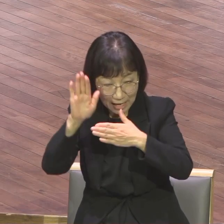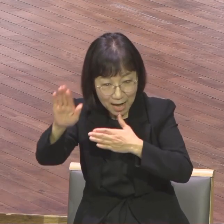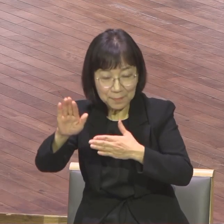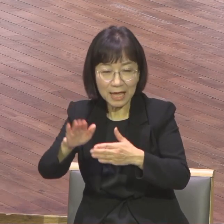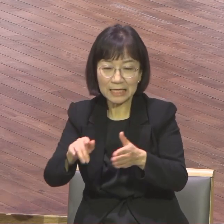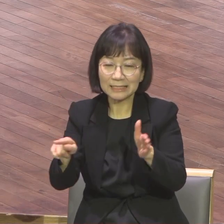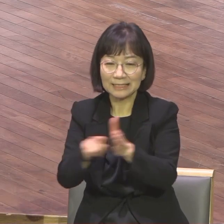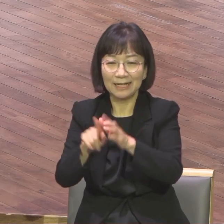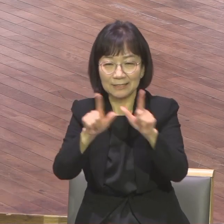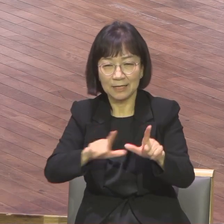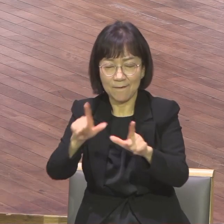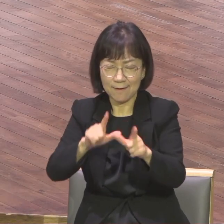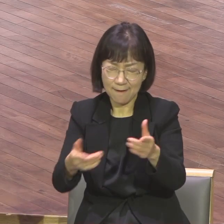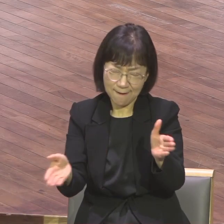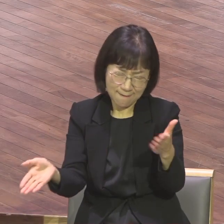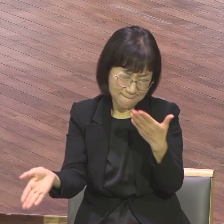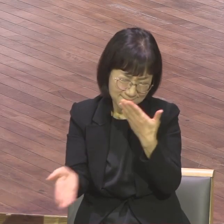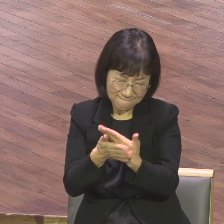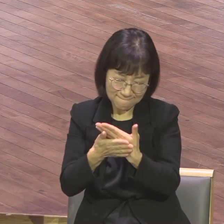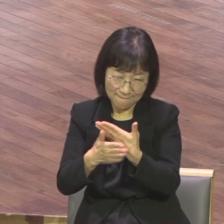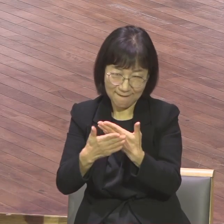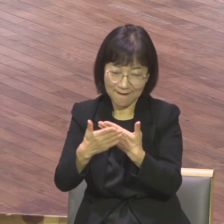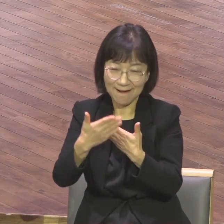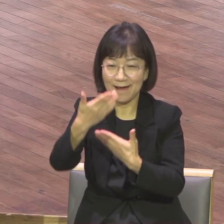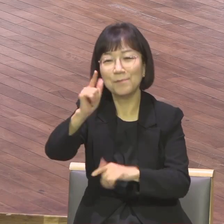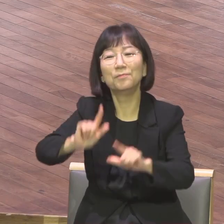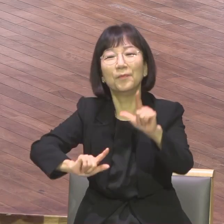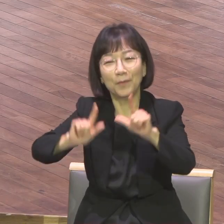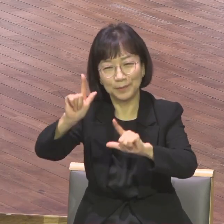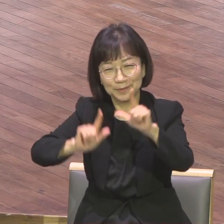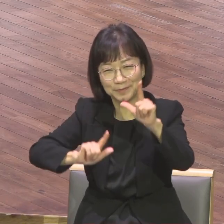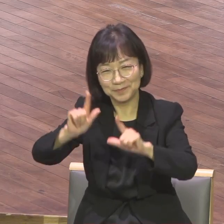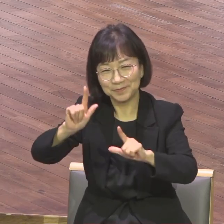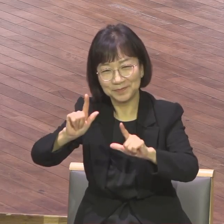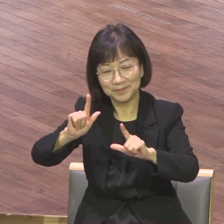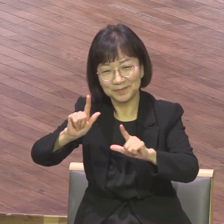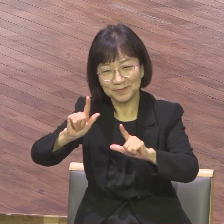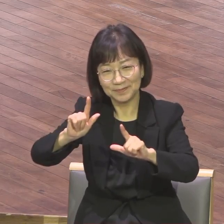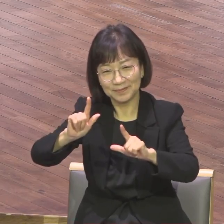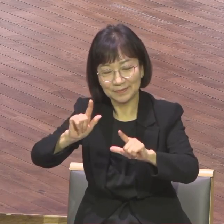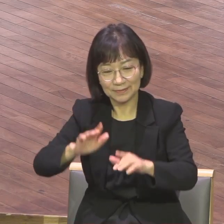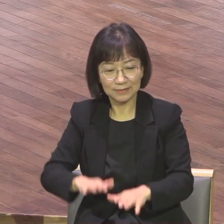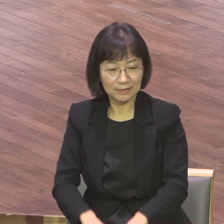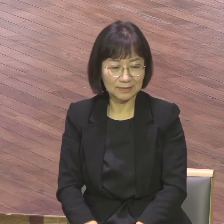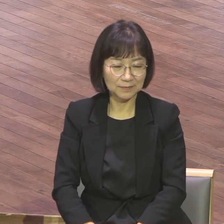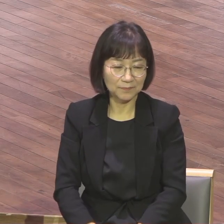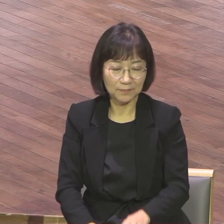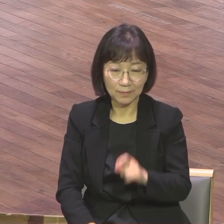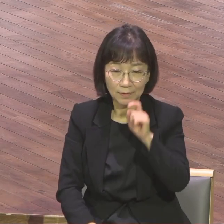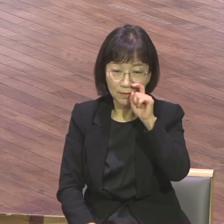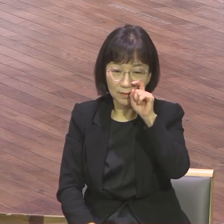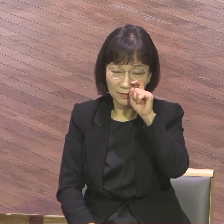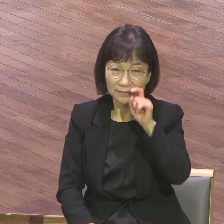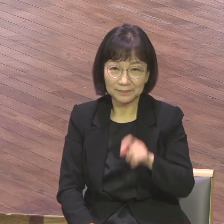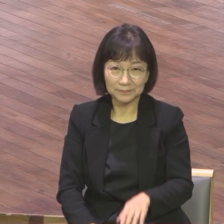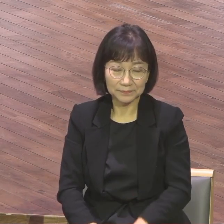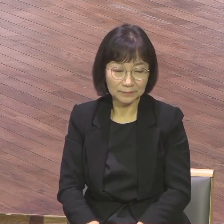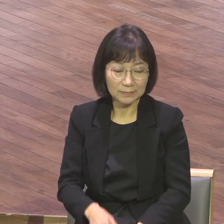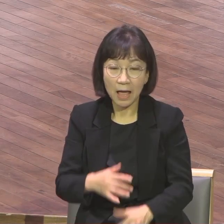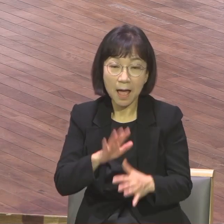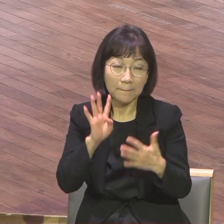나요. 어려움 역경 정말 피눈물 솟는 고통을 안 당해본 사람은 이 빛이 안 나요.